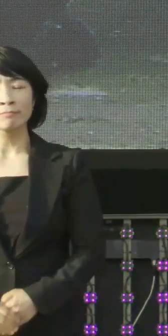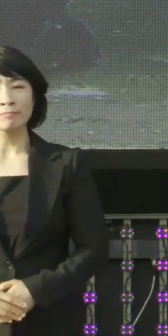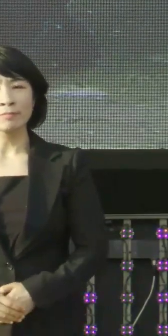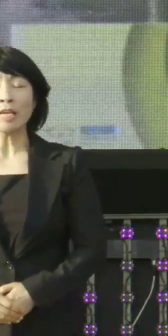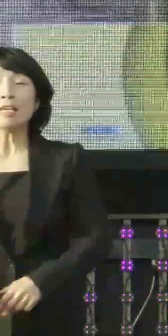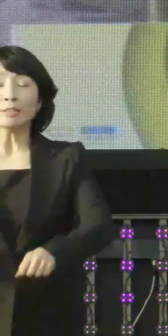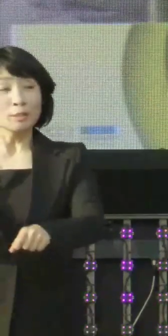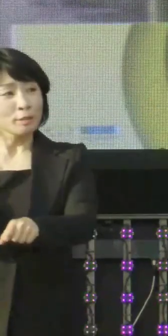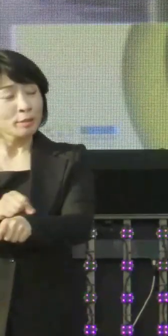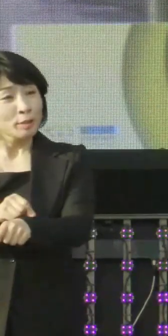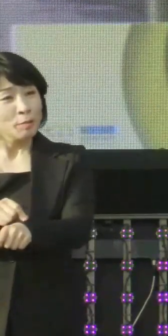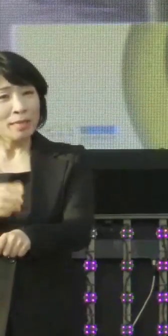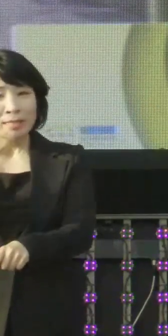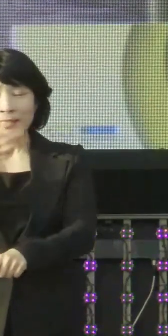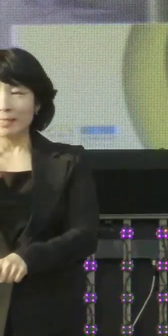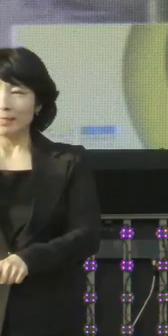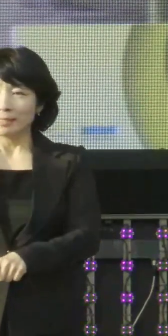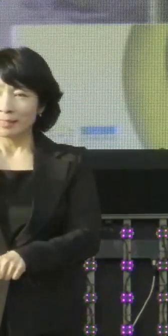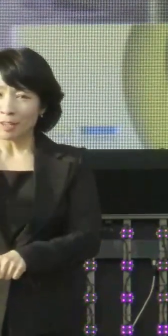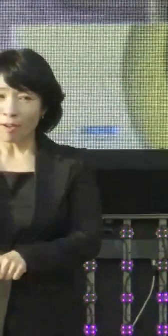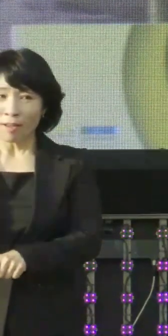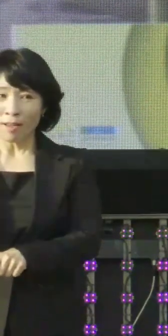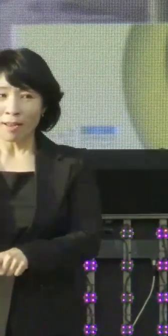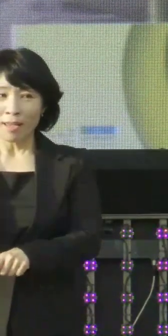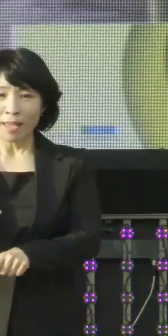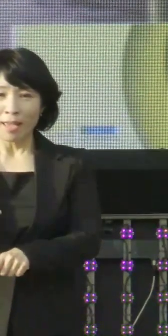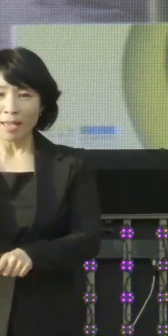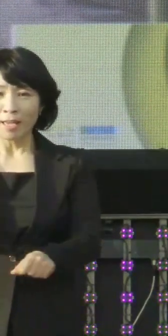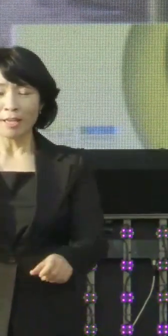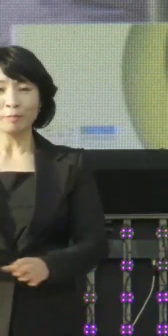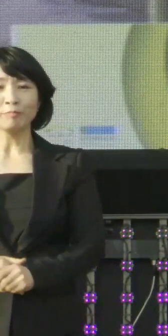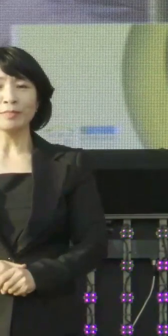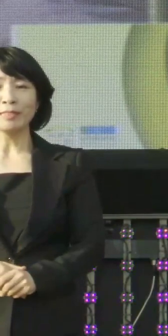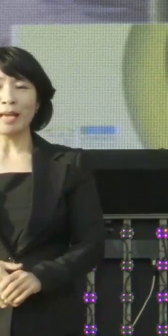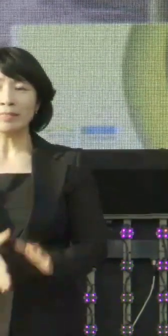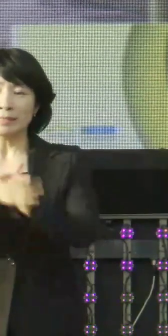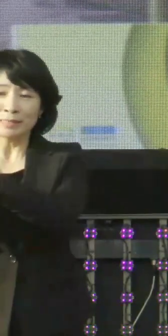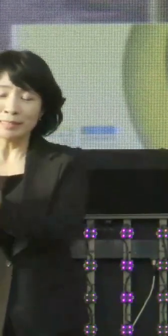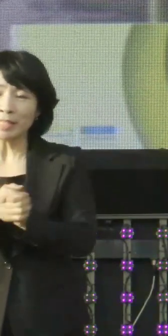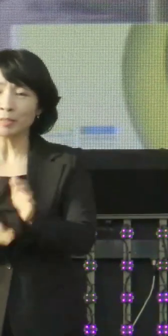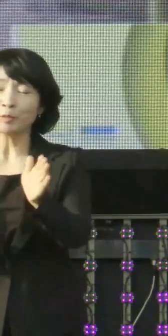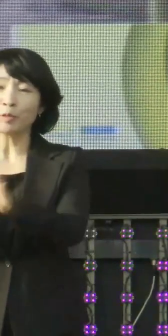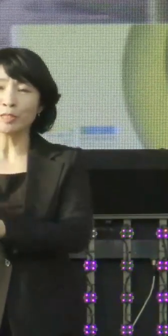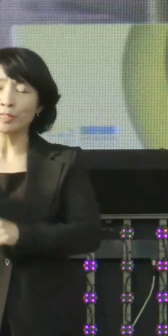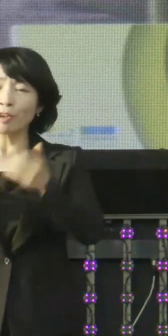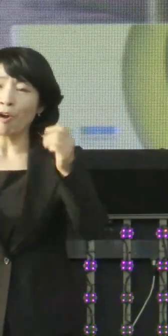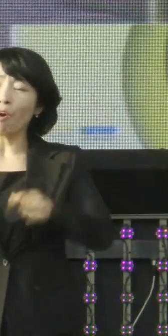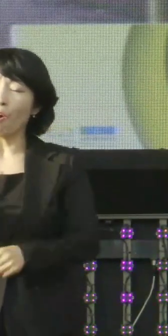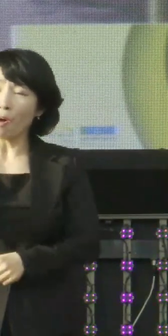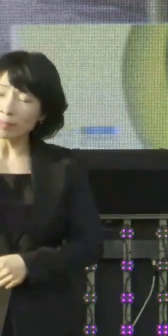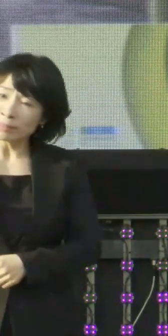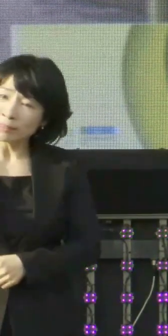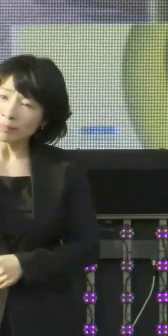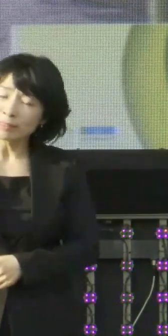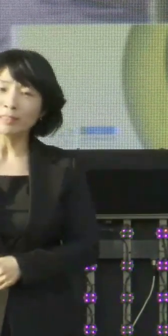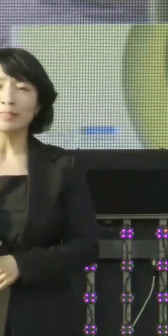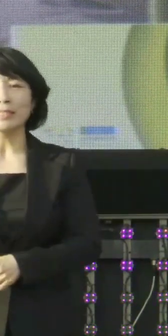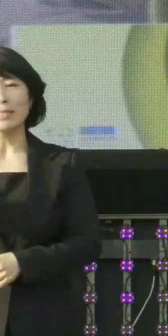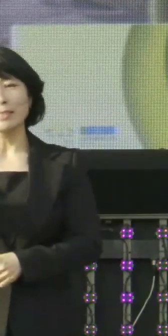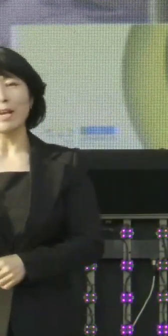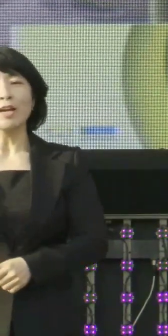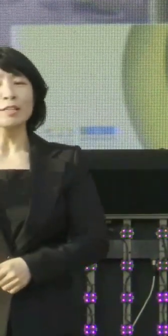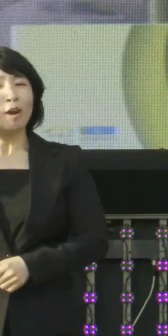네, 특별히 이천의 이웃 도시이자 도자 산업을 함께 이끌어가고 있는